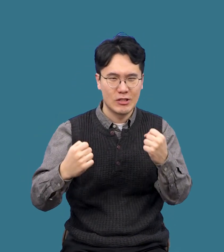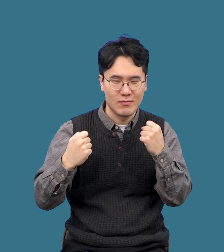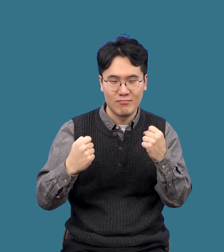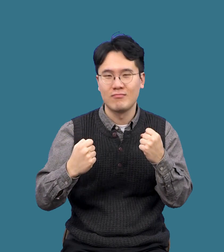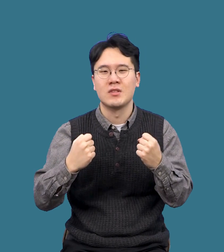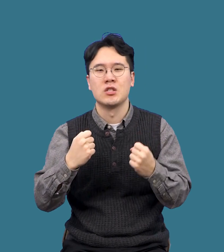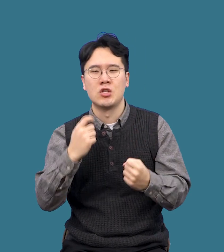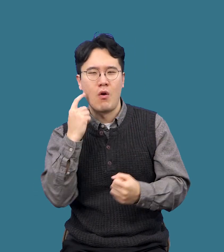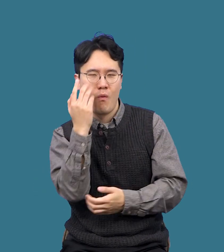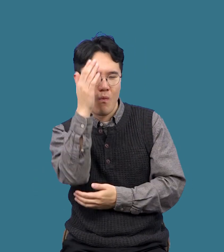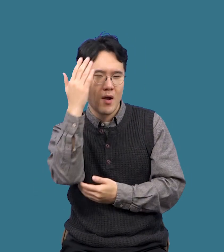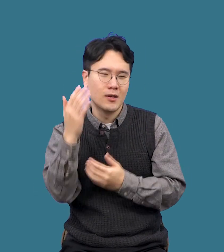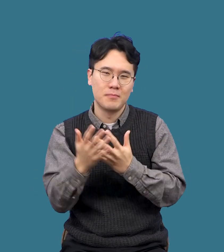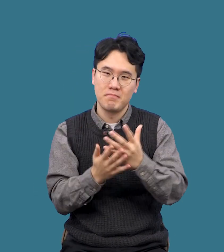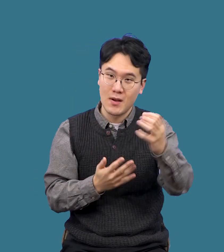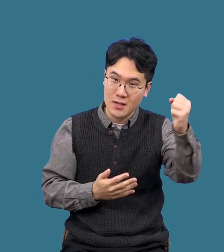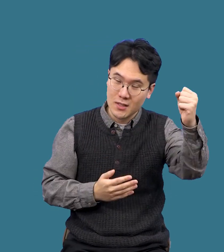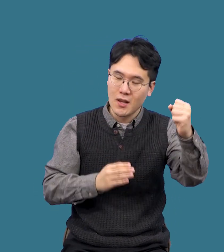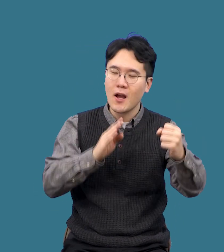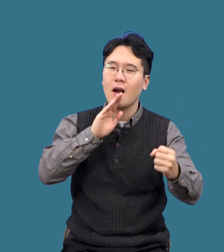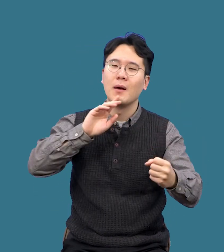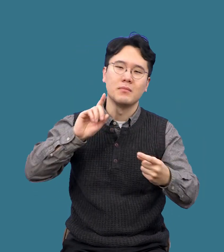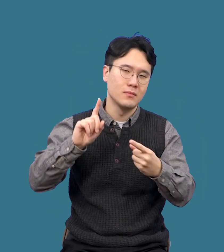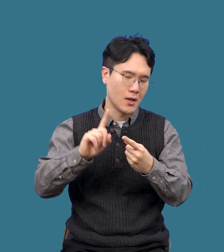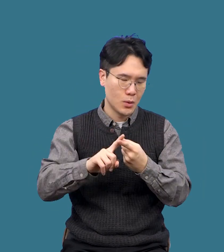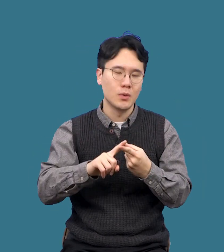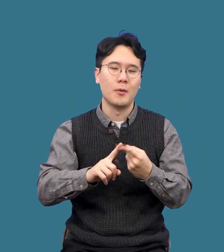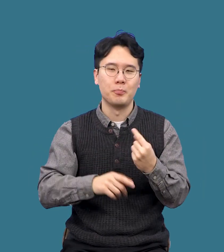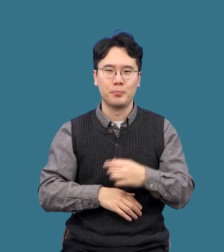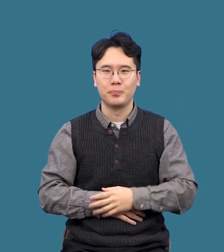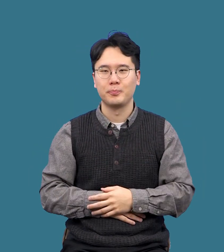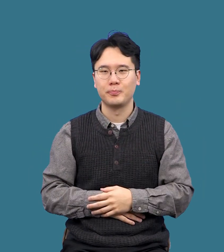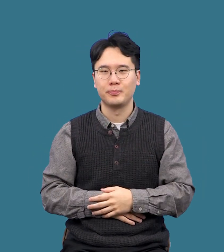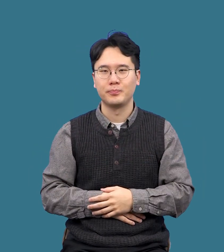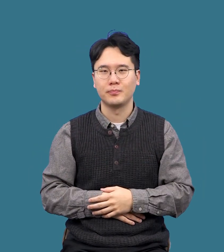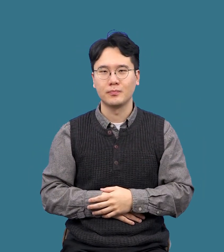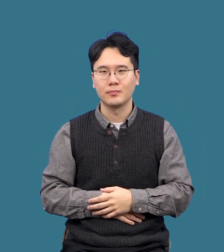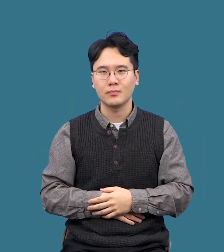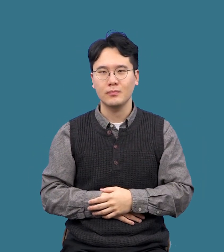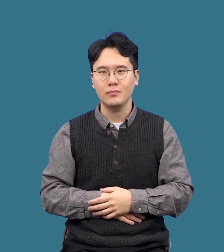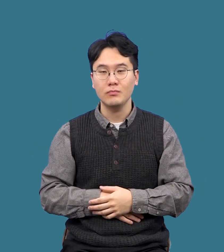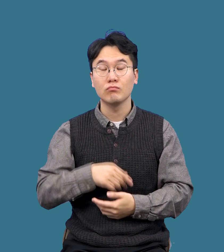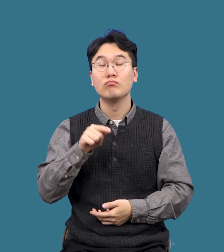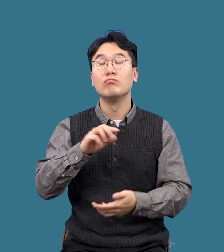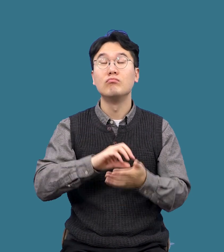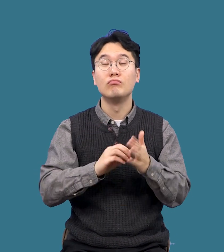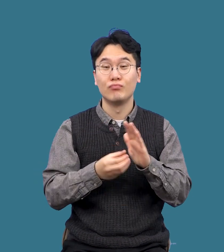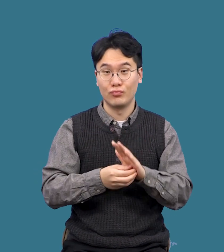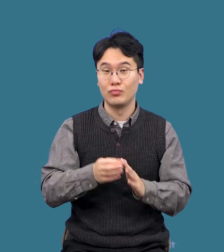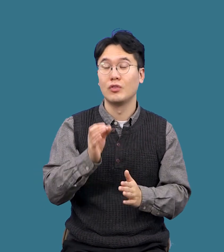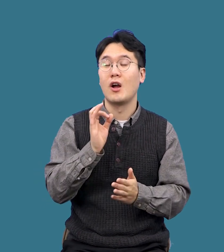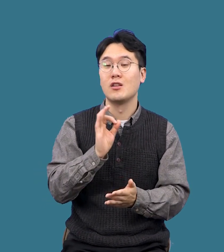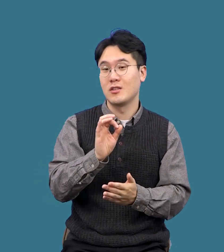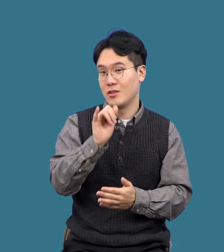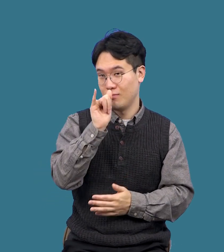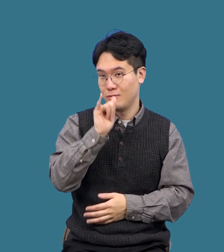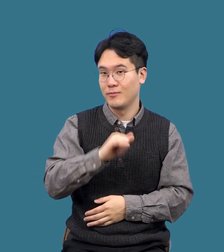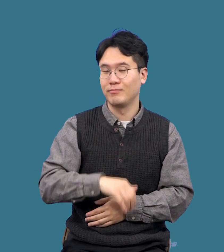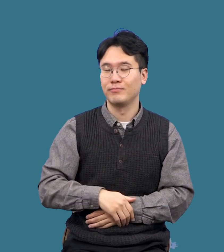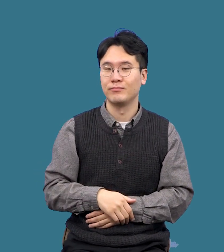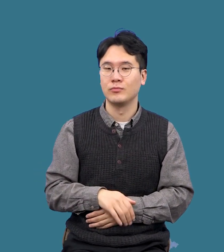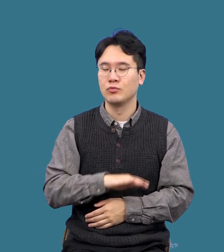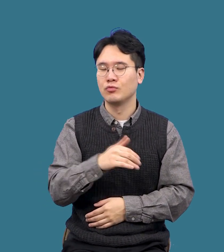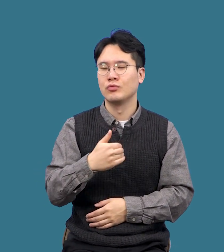찬송을 받으시기에 합당하도다. 또 나오죠. 그럴 만한 가치가 있으십니다.